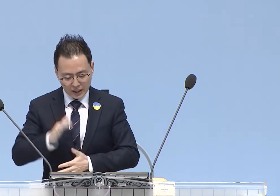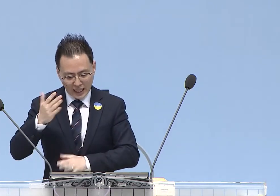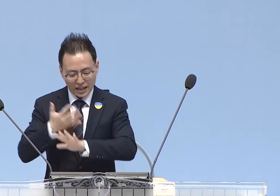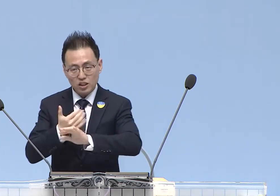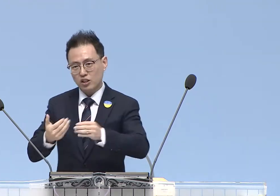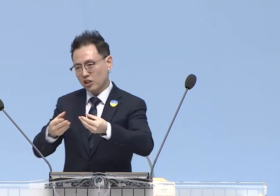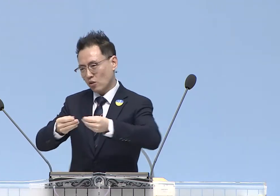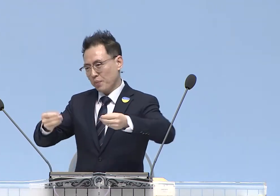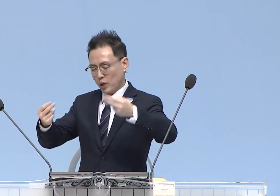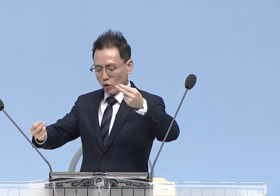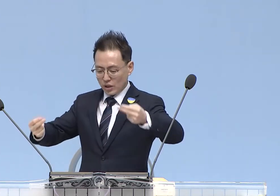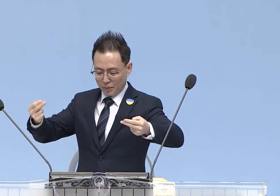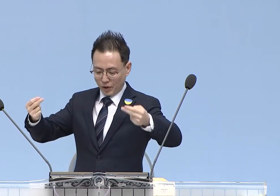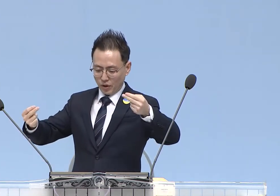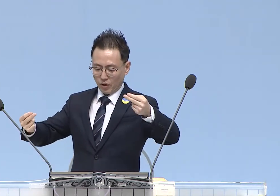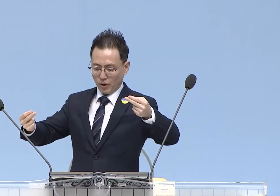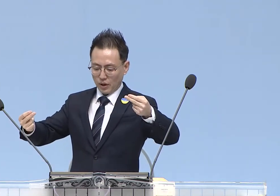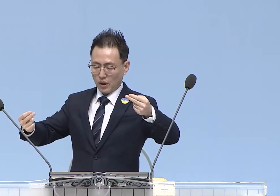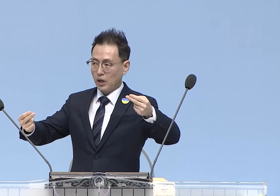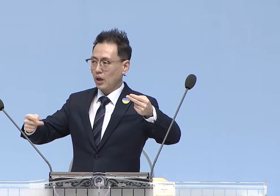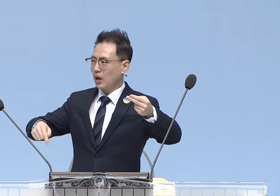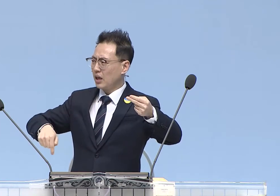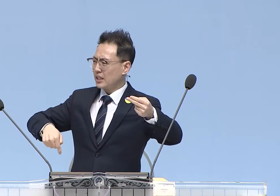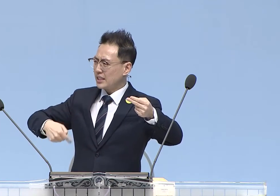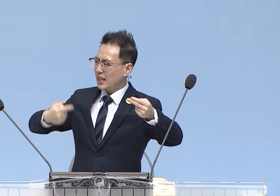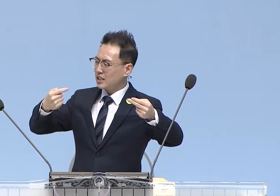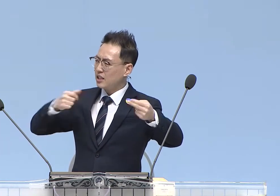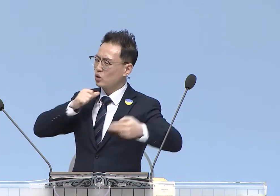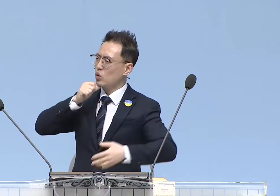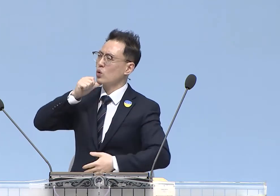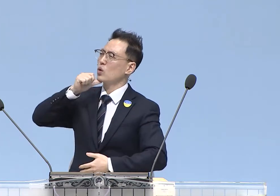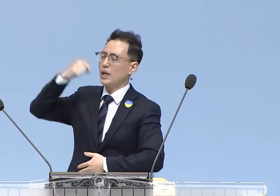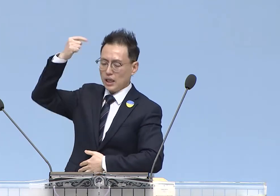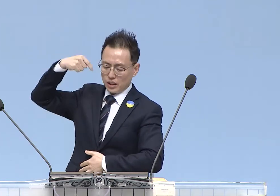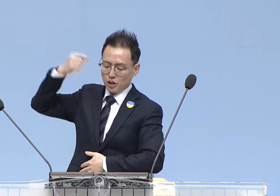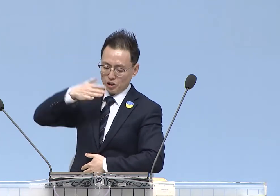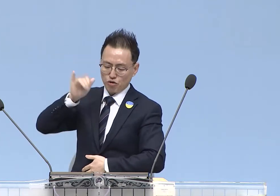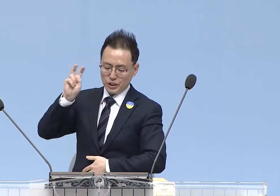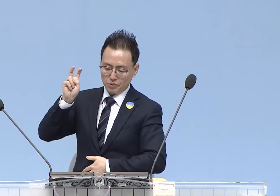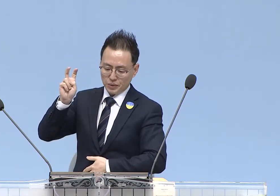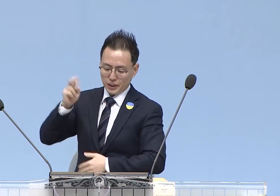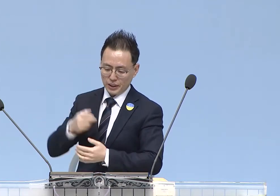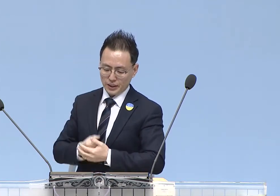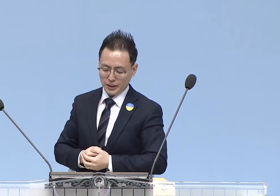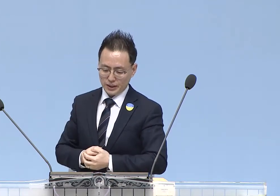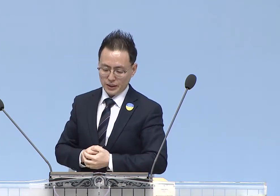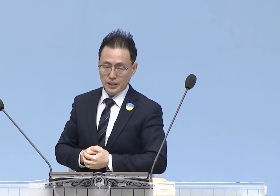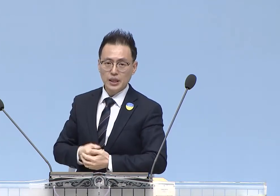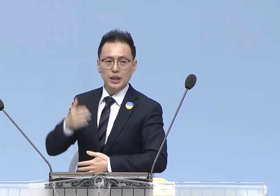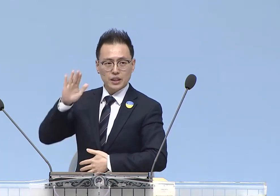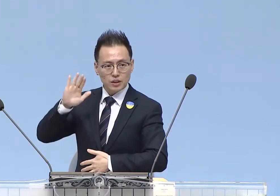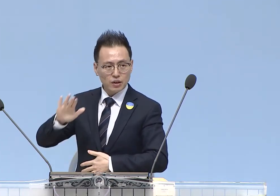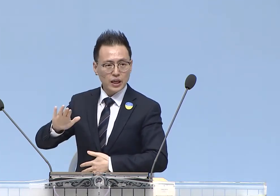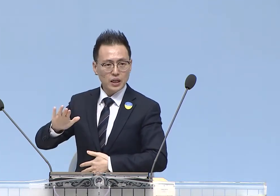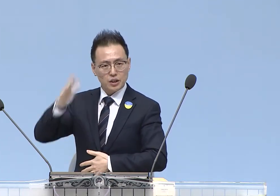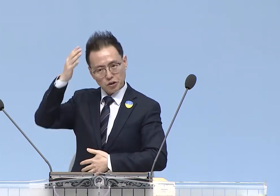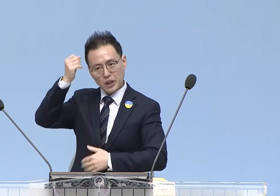다른 그릇들과 비교를 하면요, 자신이 초라하게 느껴질 수도 있습니다. 그러나